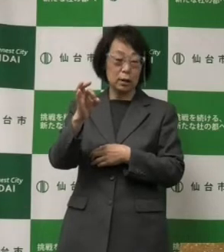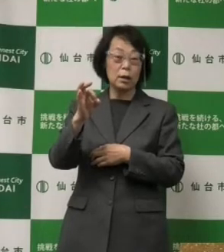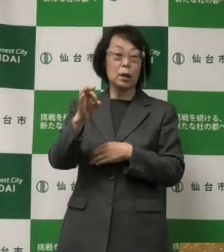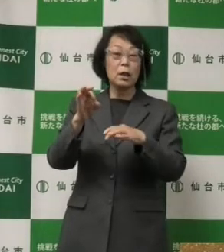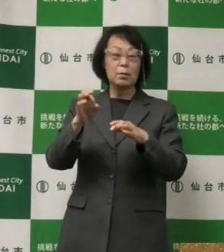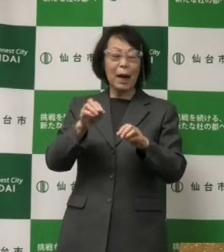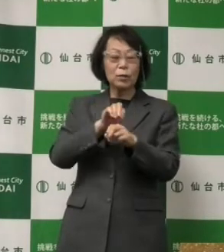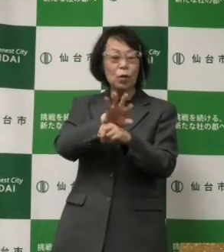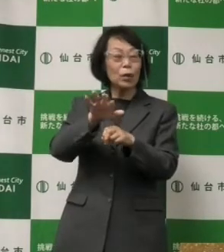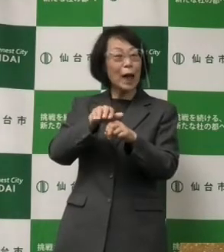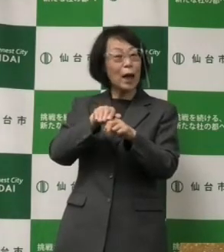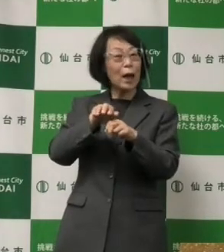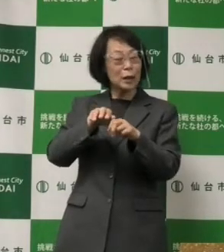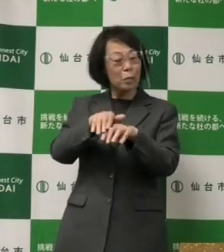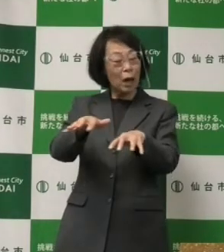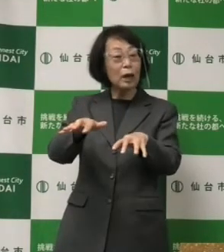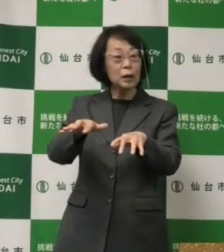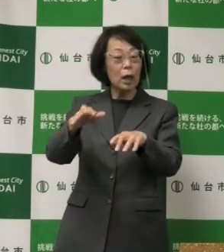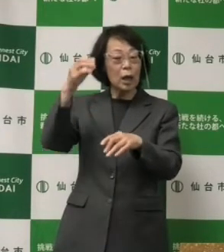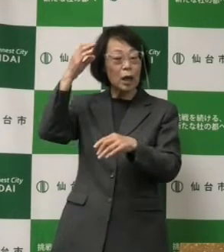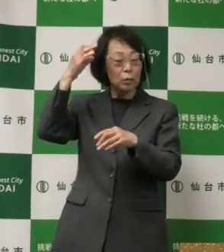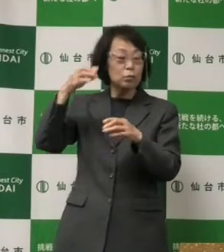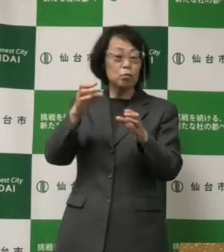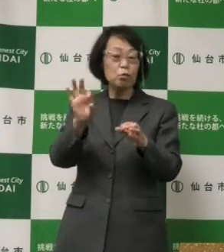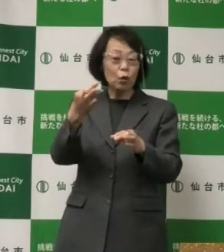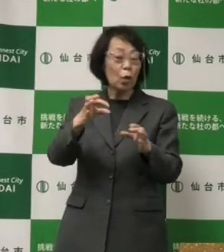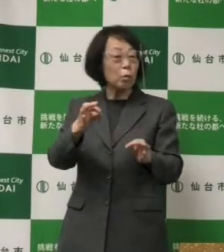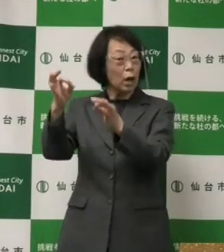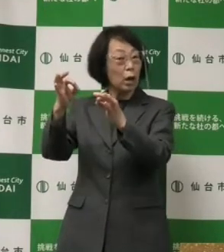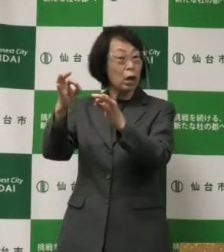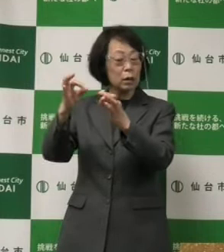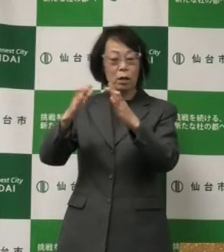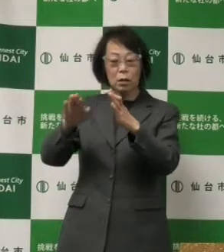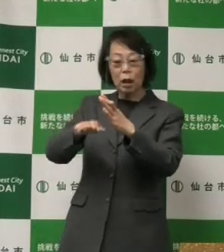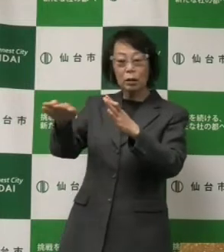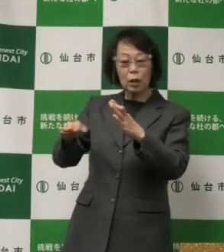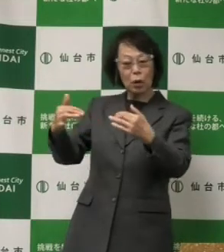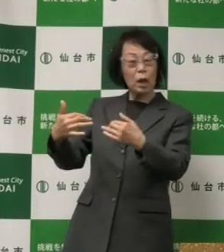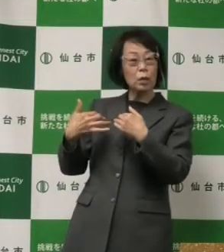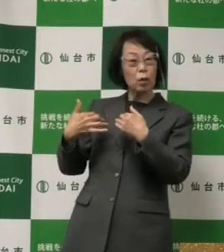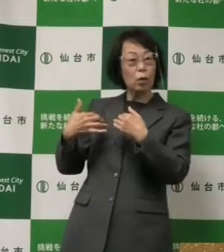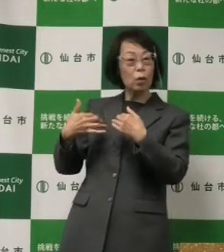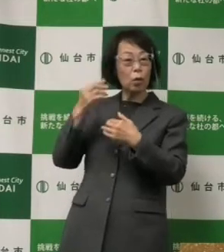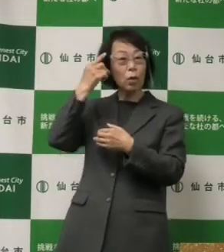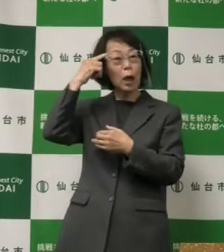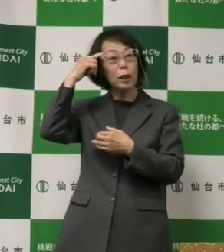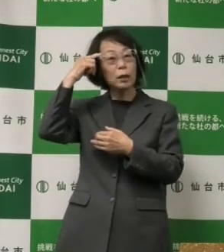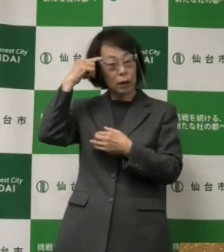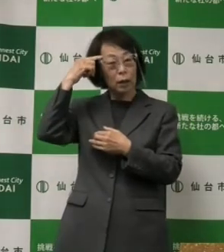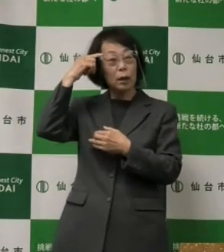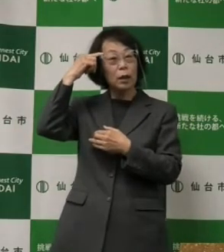コロナ禍において物価高騰等によって多くの世帯が影響を受けている状況を踏まえまして